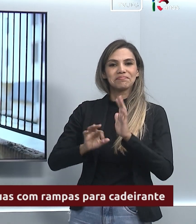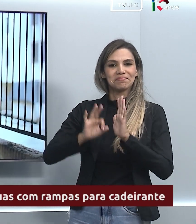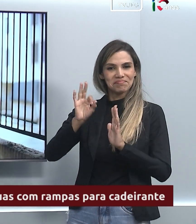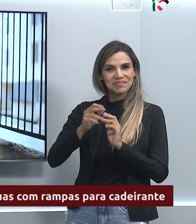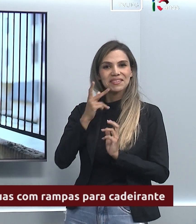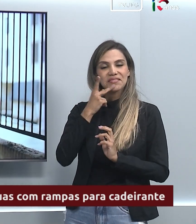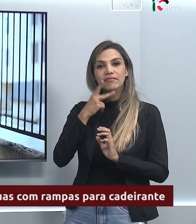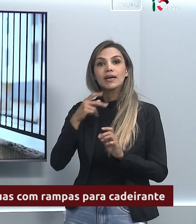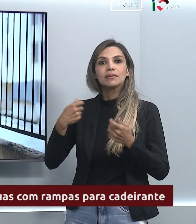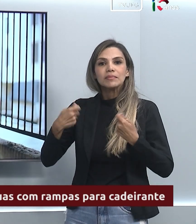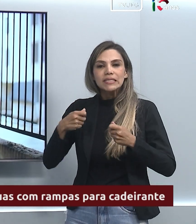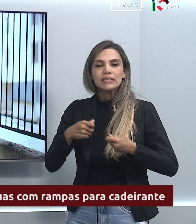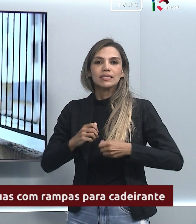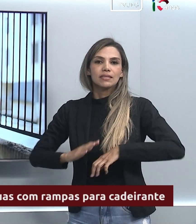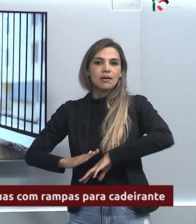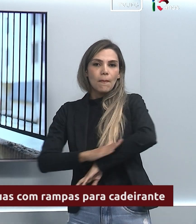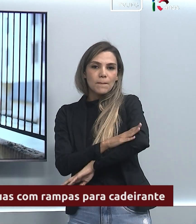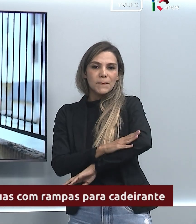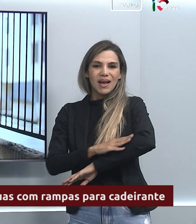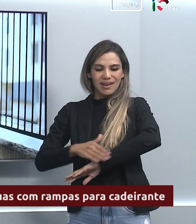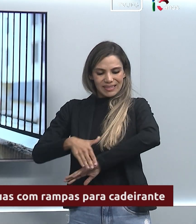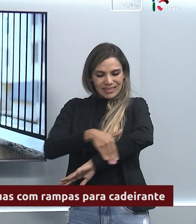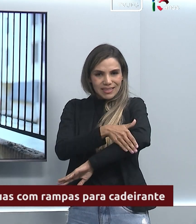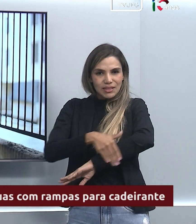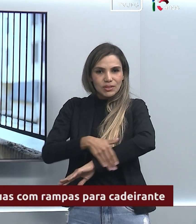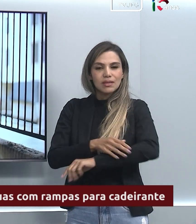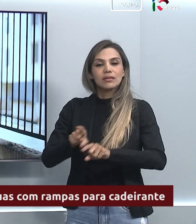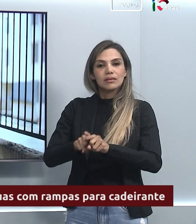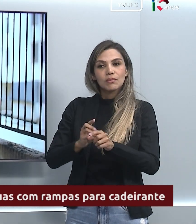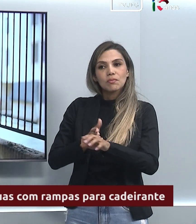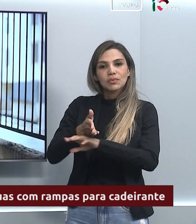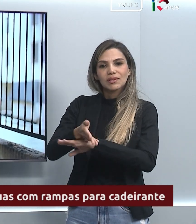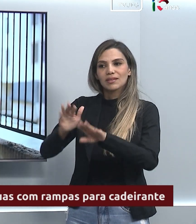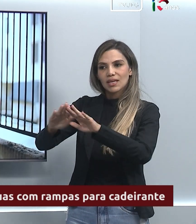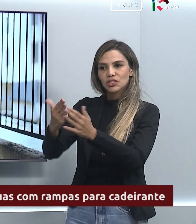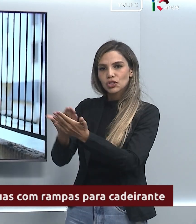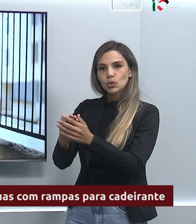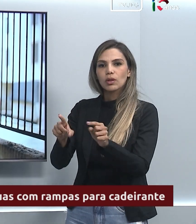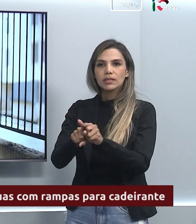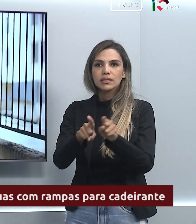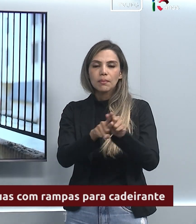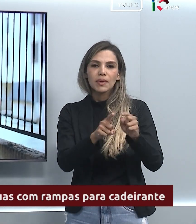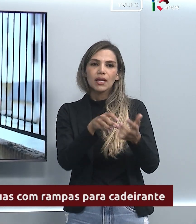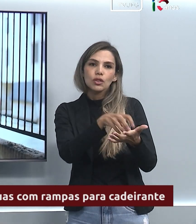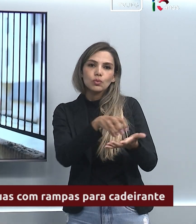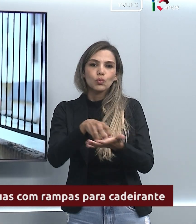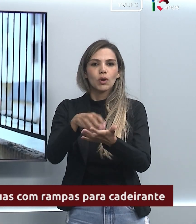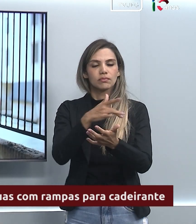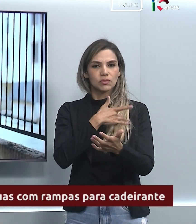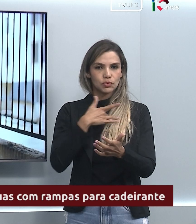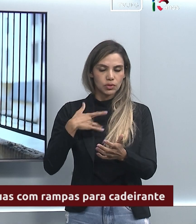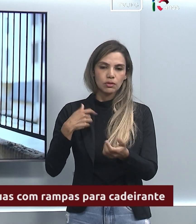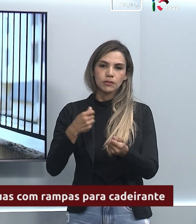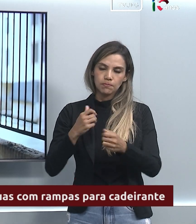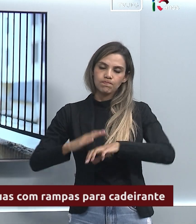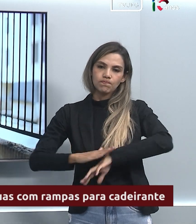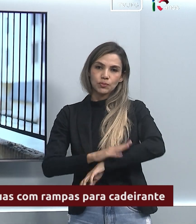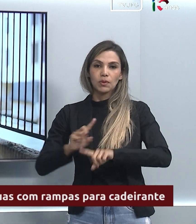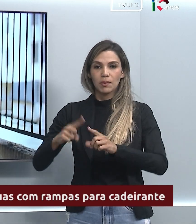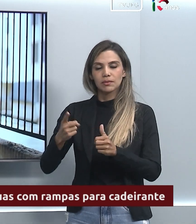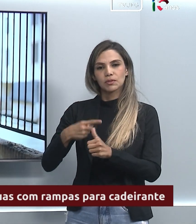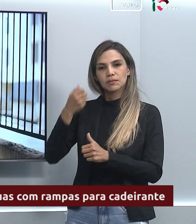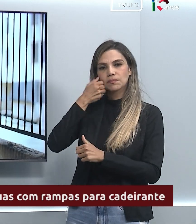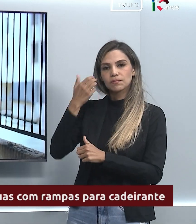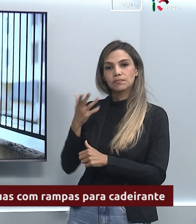em calçadas quanto na entrada de escolas e estabelecimentos de saúde. Antes de continuar, vou me descrever.